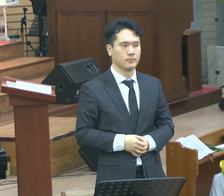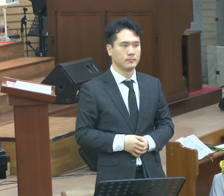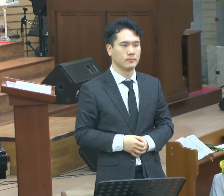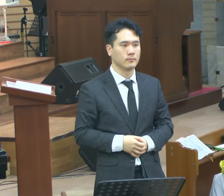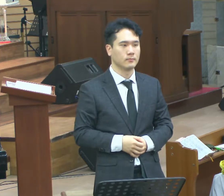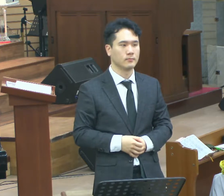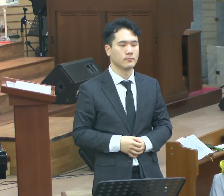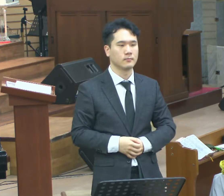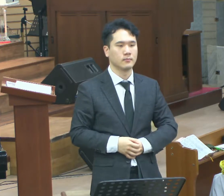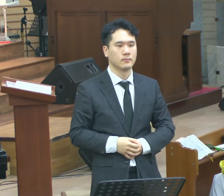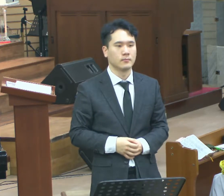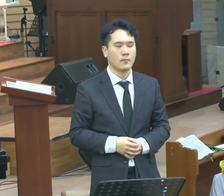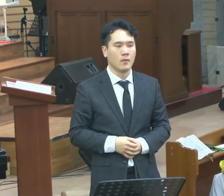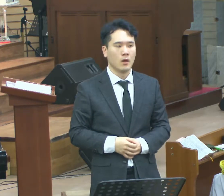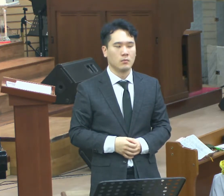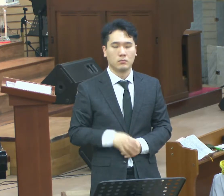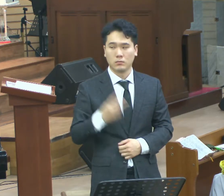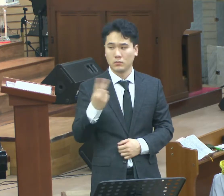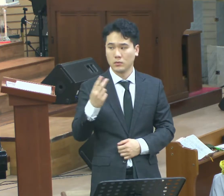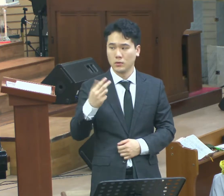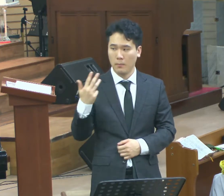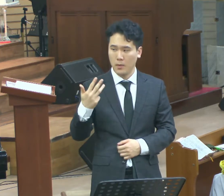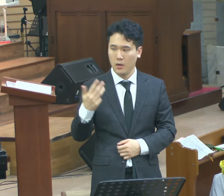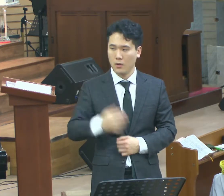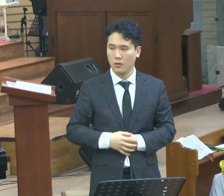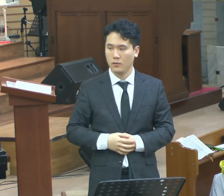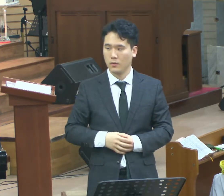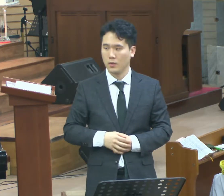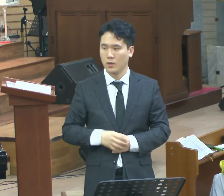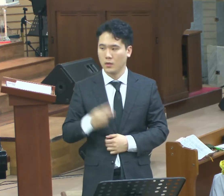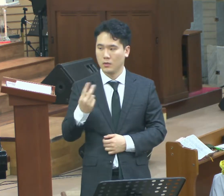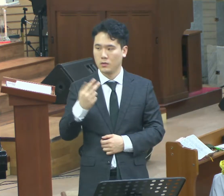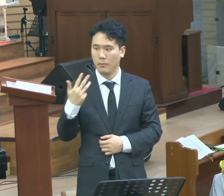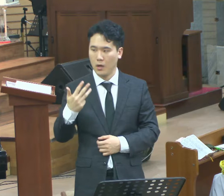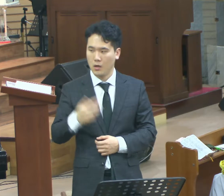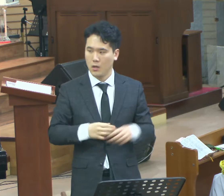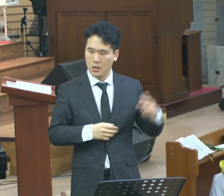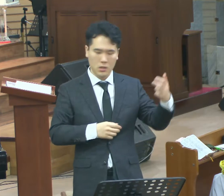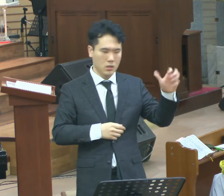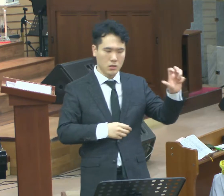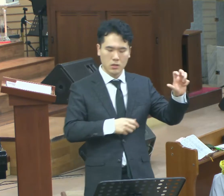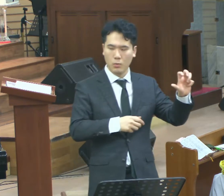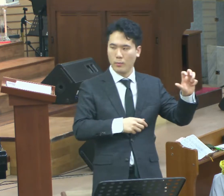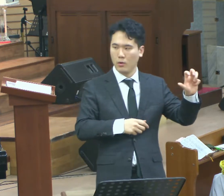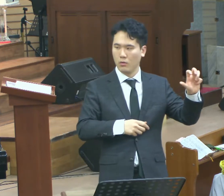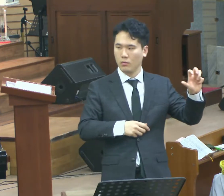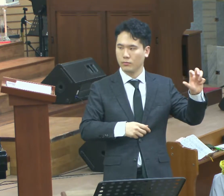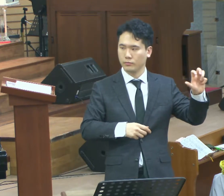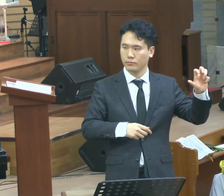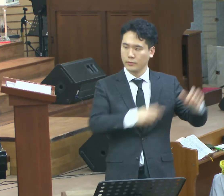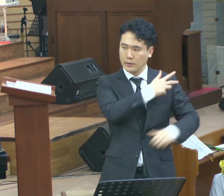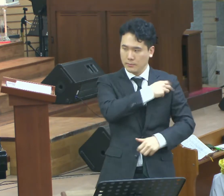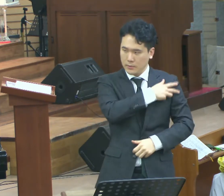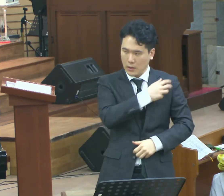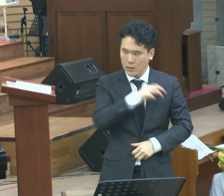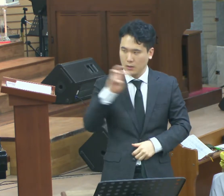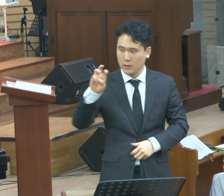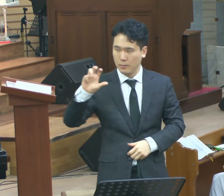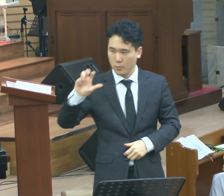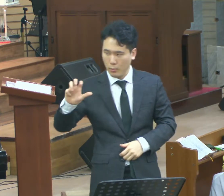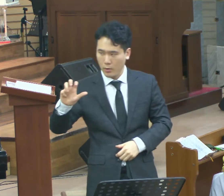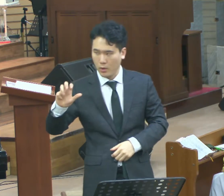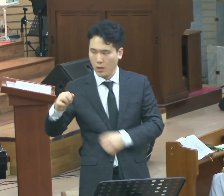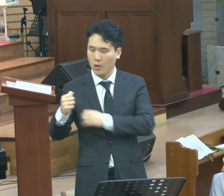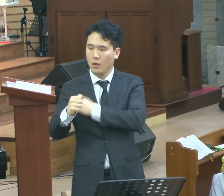안 돼요. 2008년 3월 1일 날 25명의 신부집사와 35명의 신부권사 60명 세웠어요.